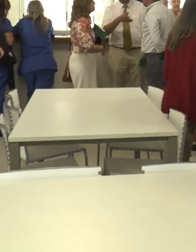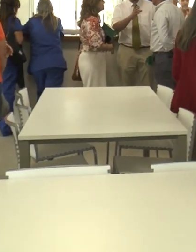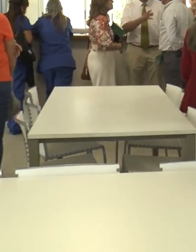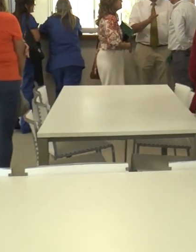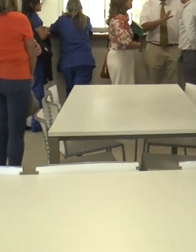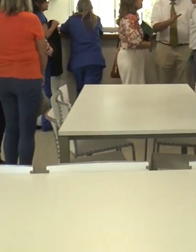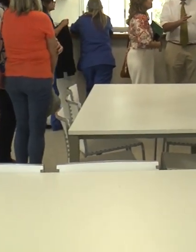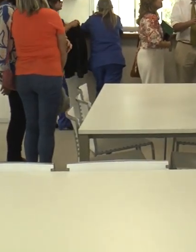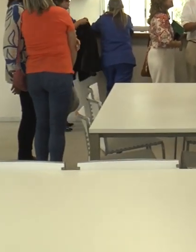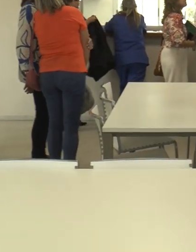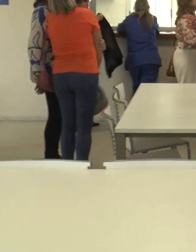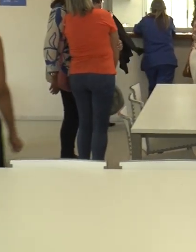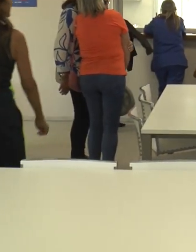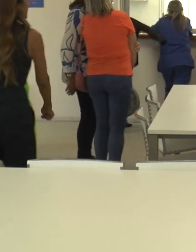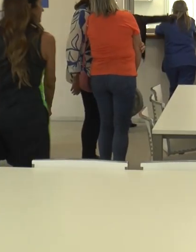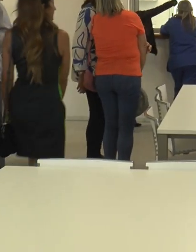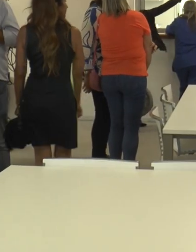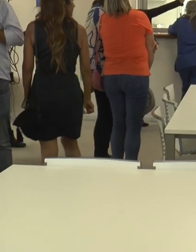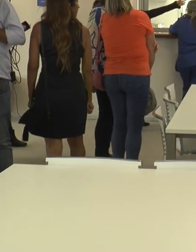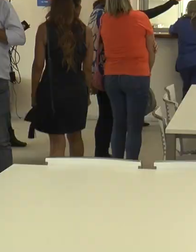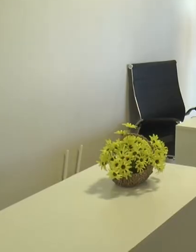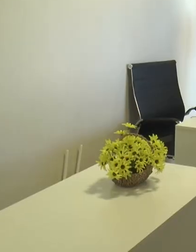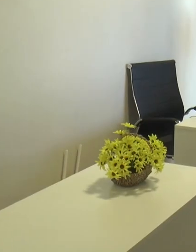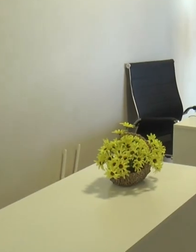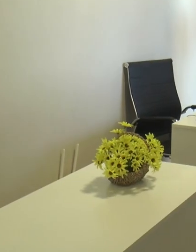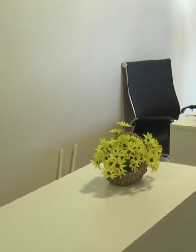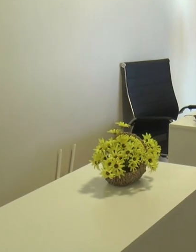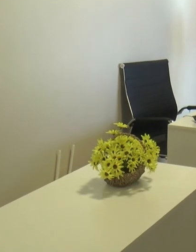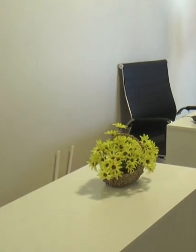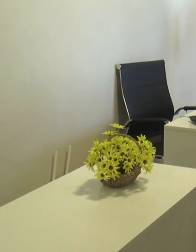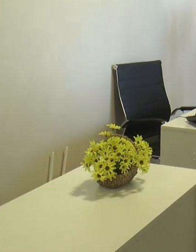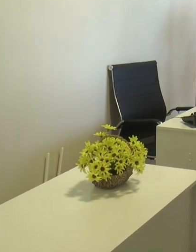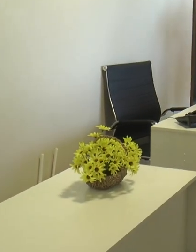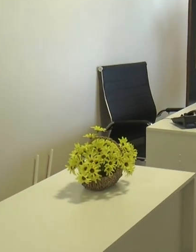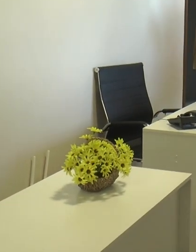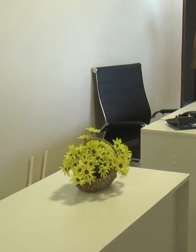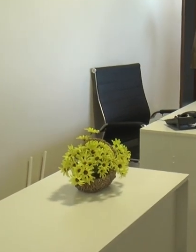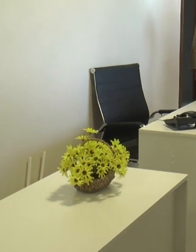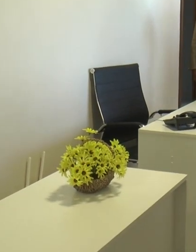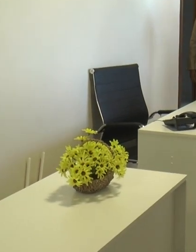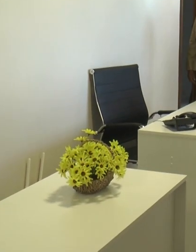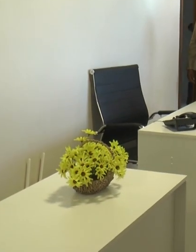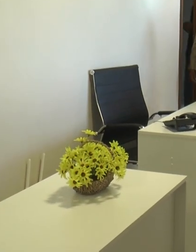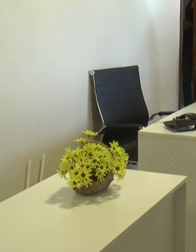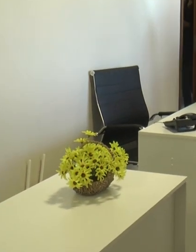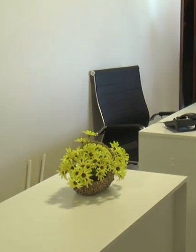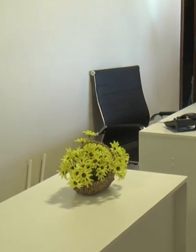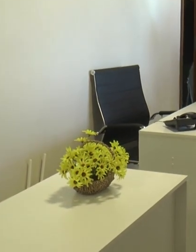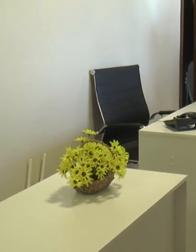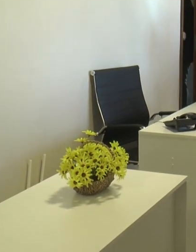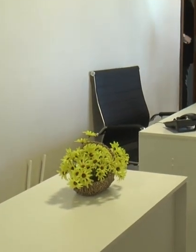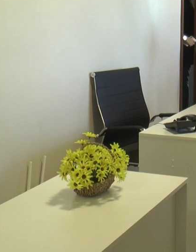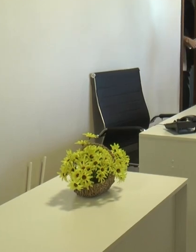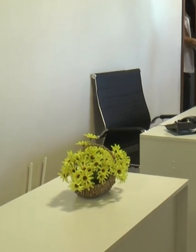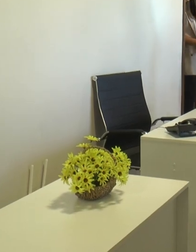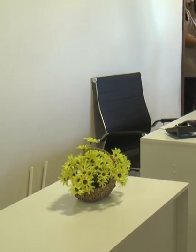día, cotidianamente, con los problemas, con las adicciones, de la cual muchas veces son partícipes sus hijos, o vecinos,